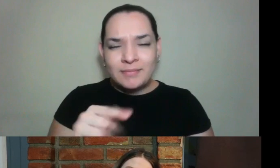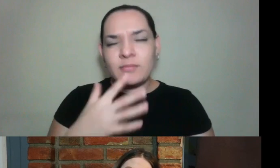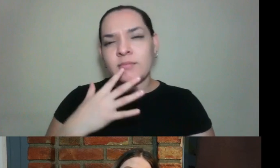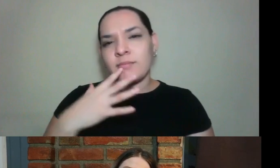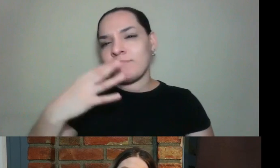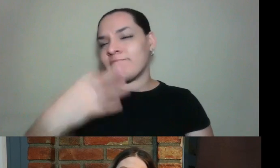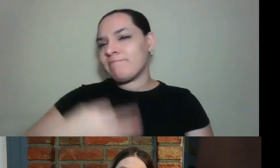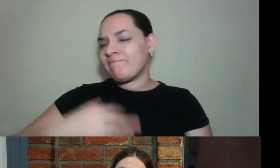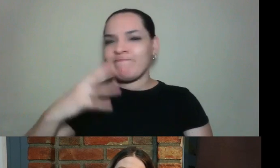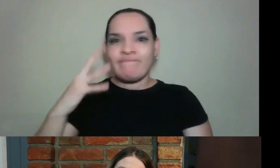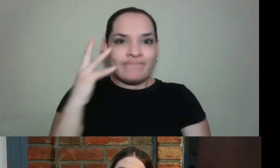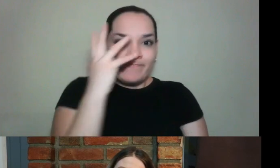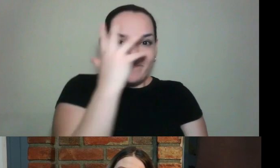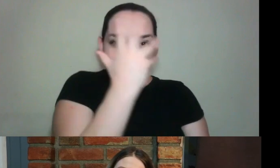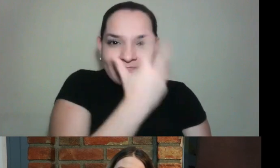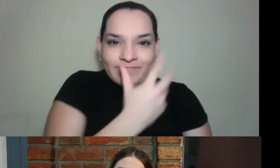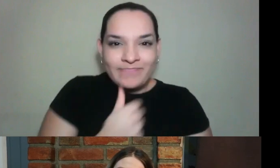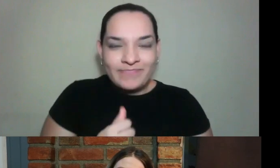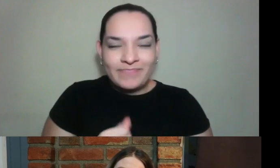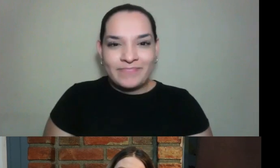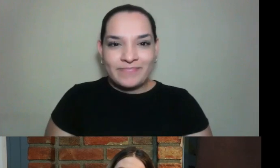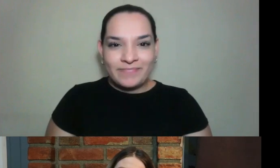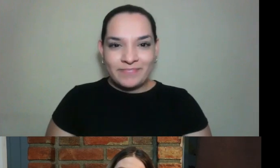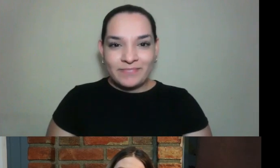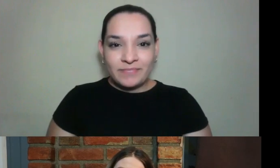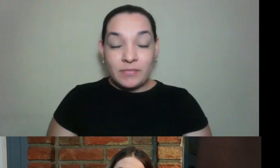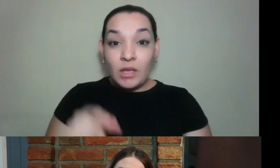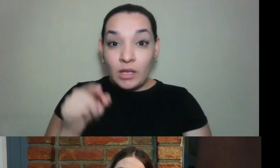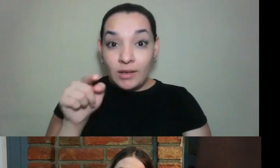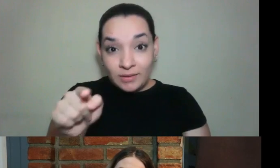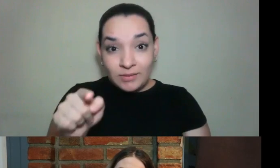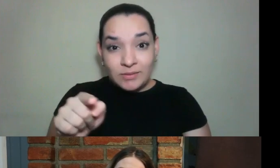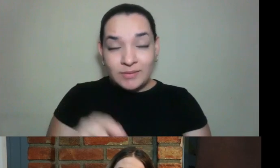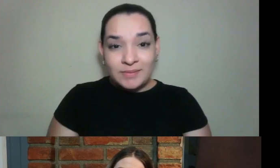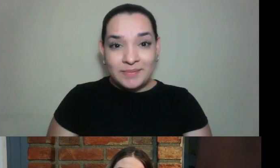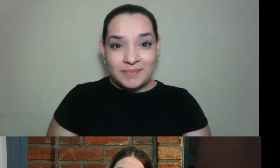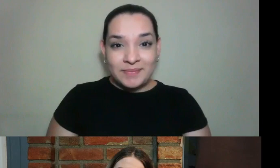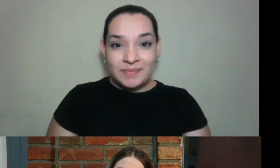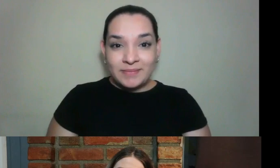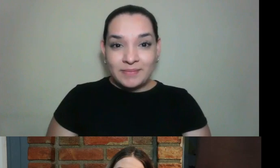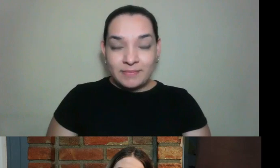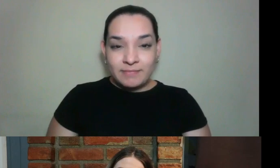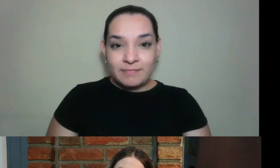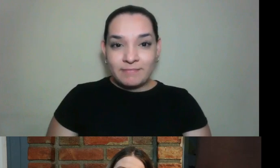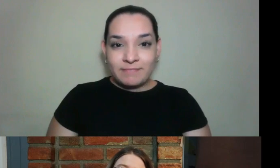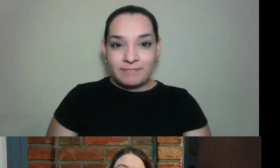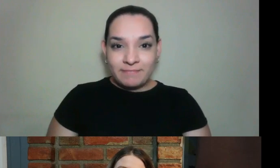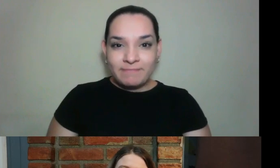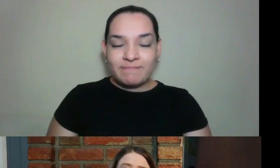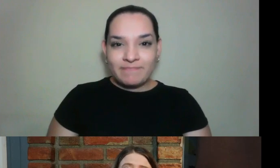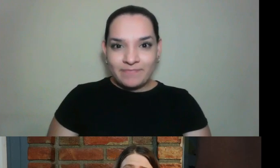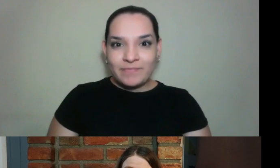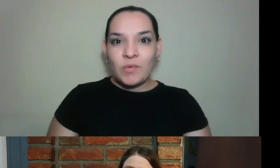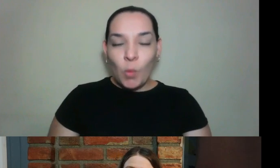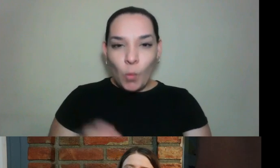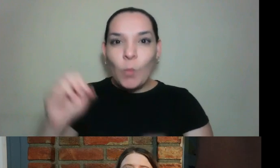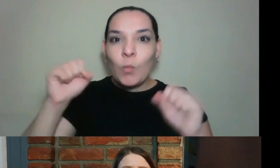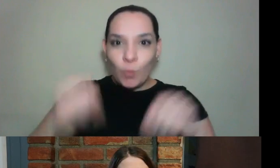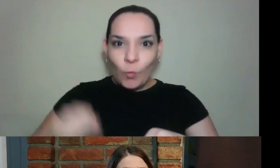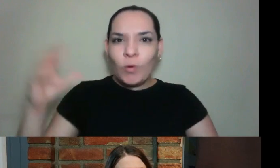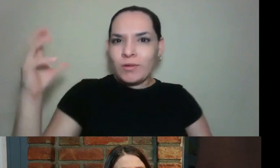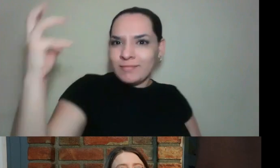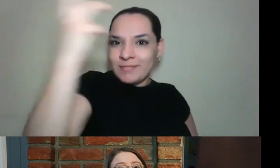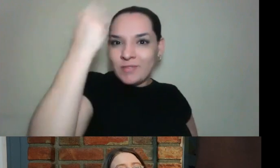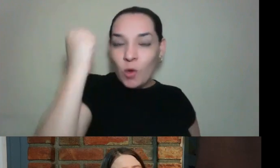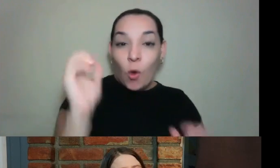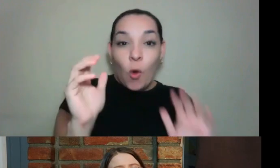Y eso es algo maravilloso. Eso es lo que logra el